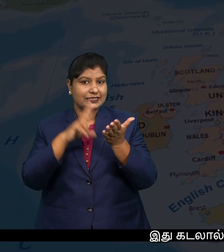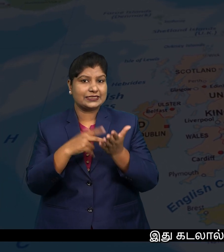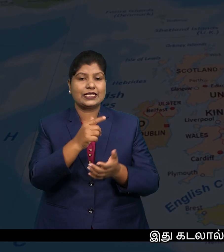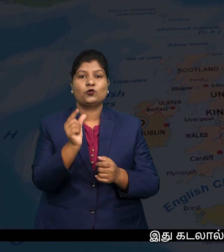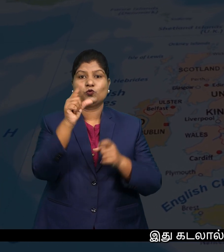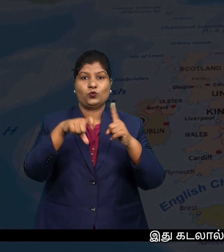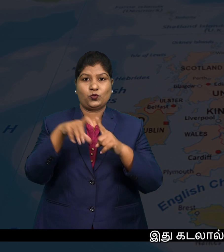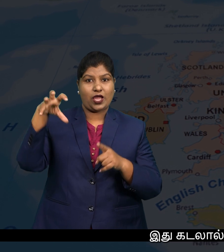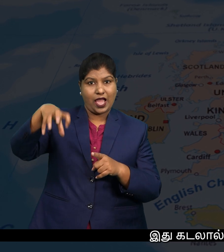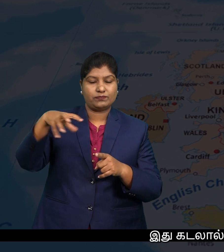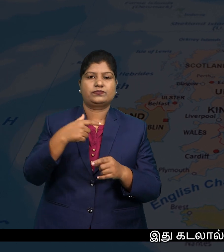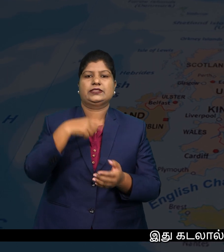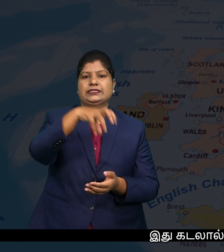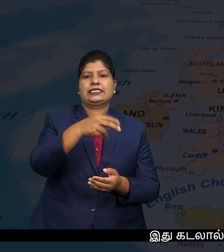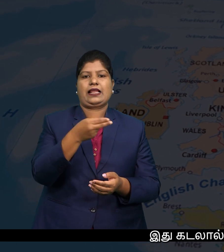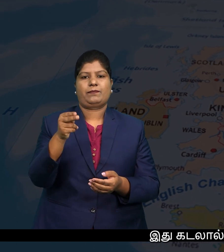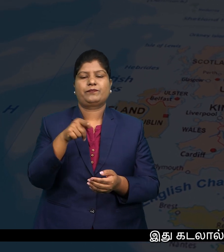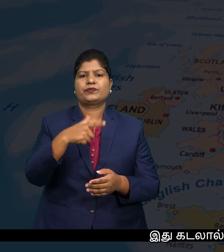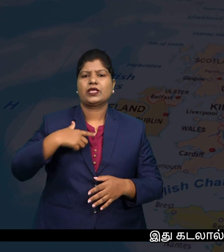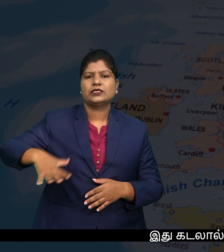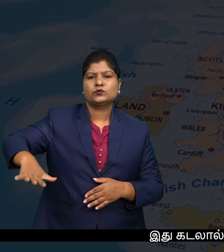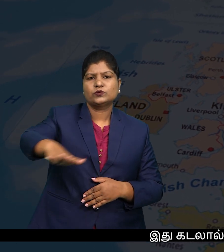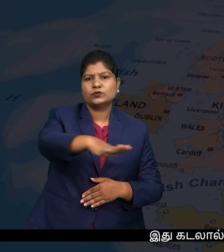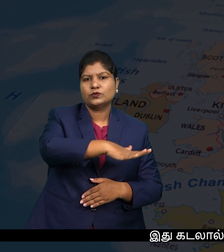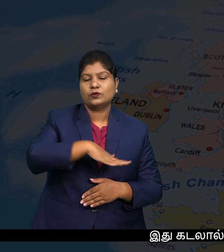இது கடலால் சூழப்பட்டுள்ளது.